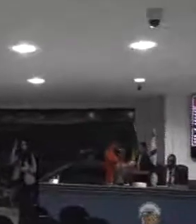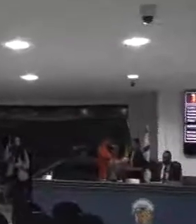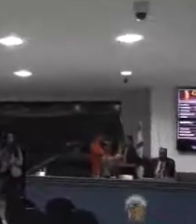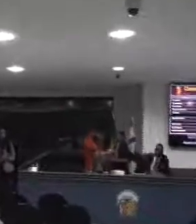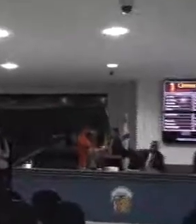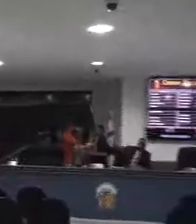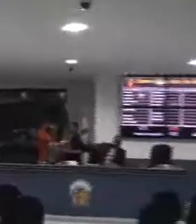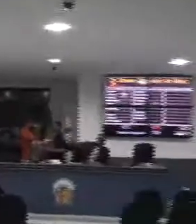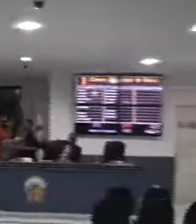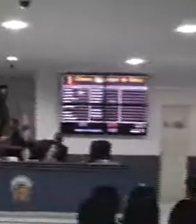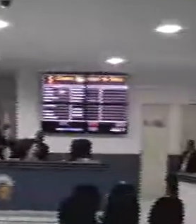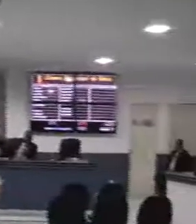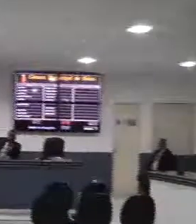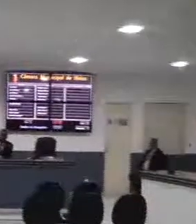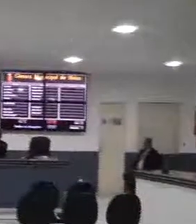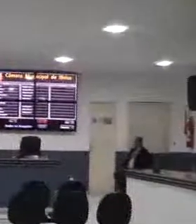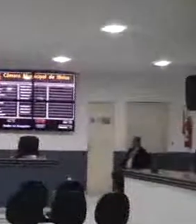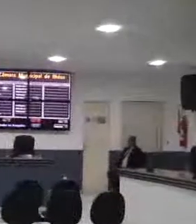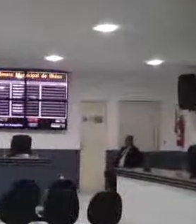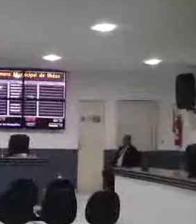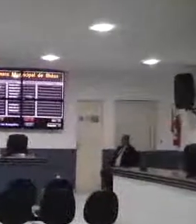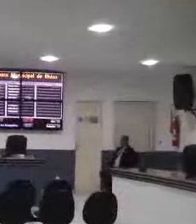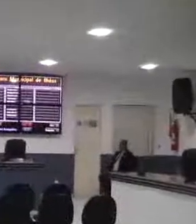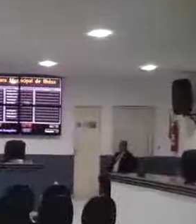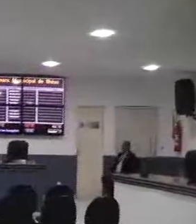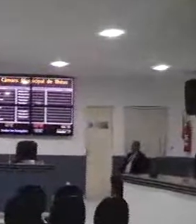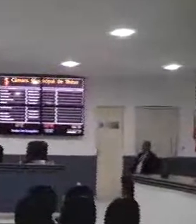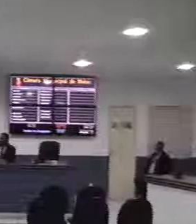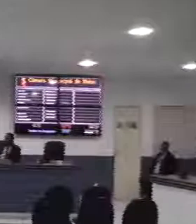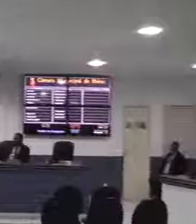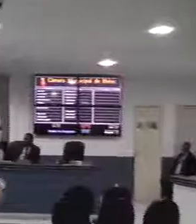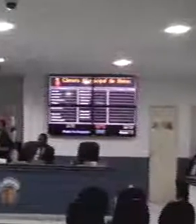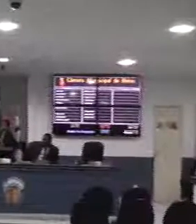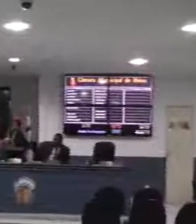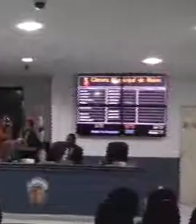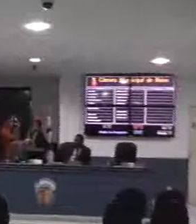Pelo tempo regimental de 10 minutos, o vereador Macrise, 7 minutos.